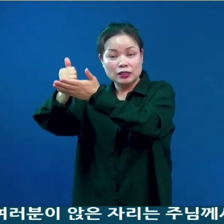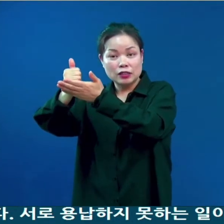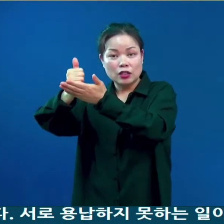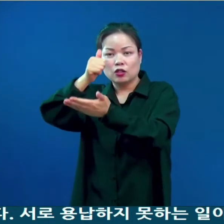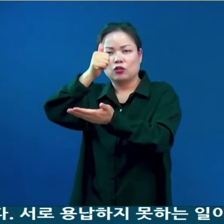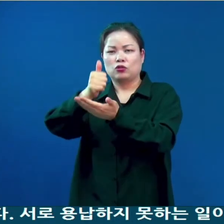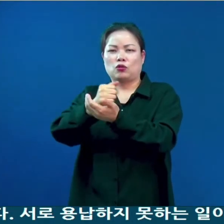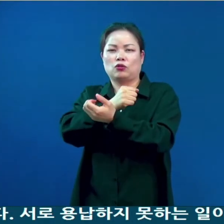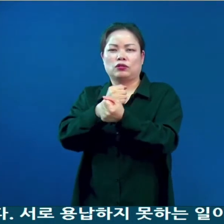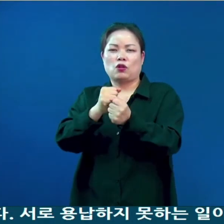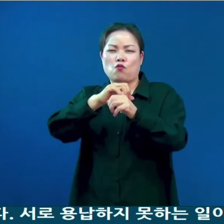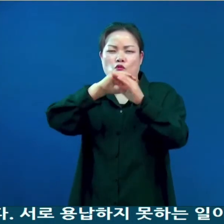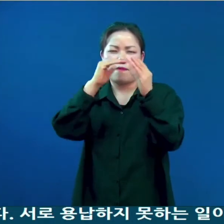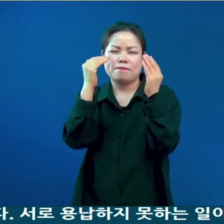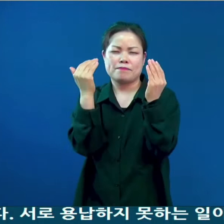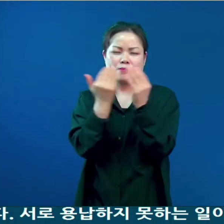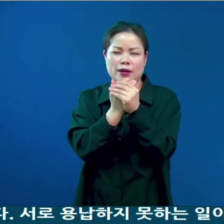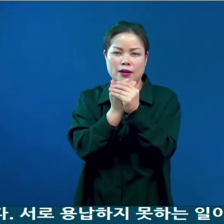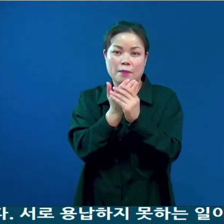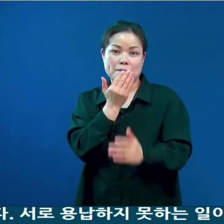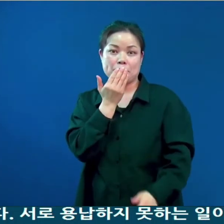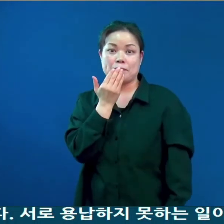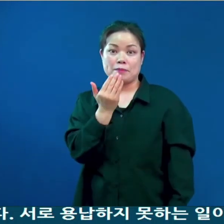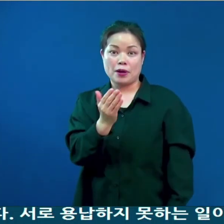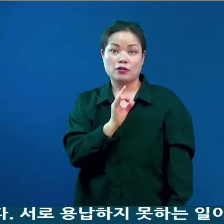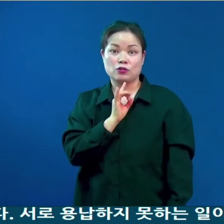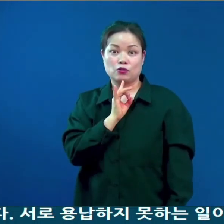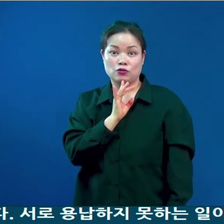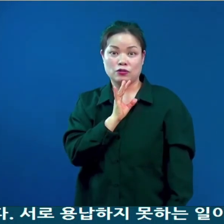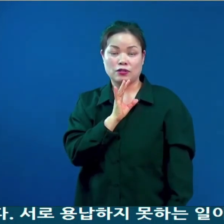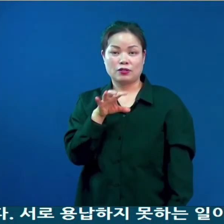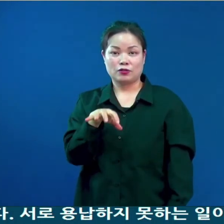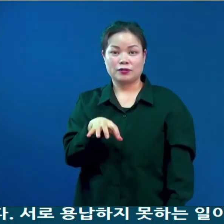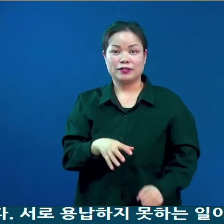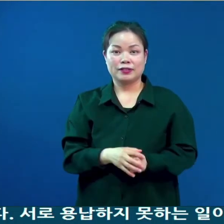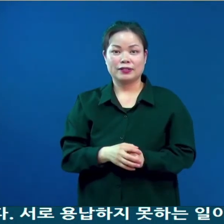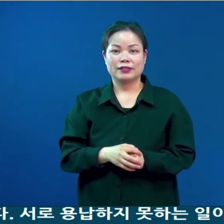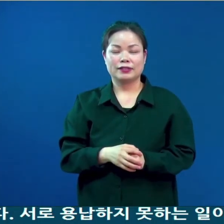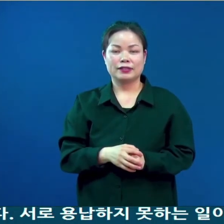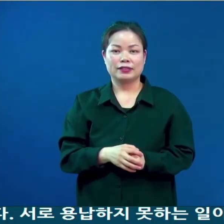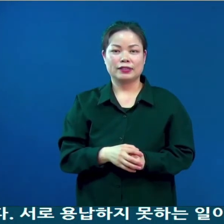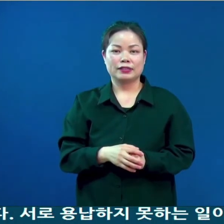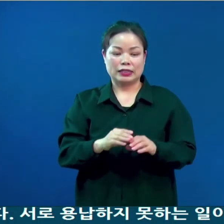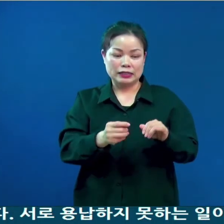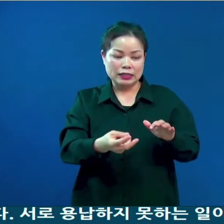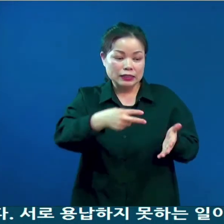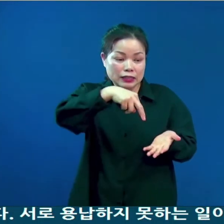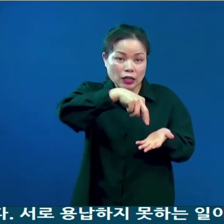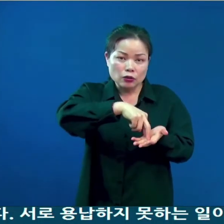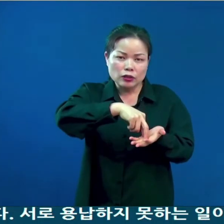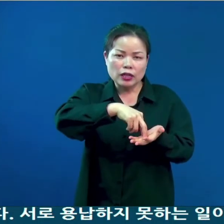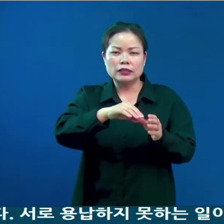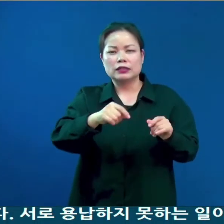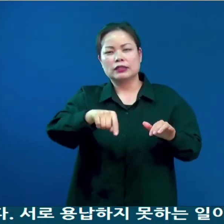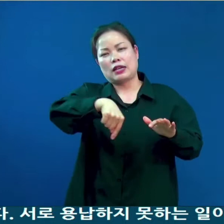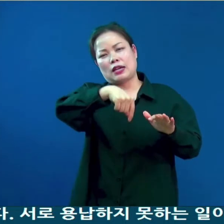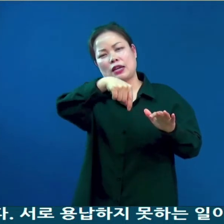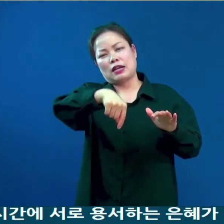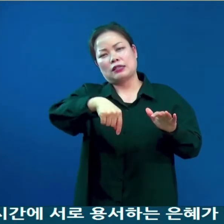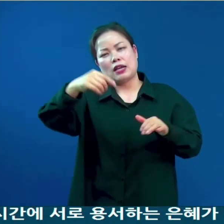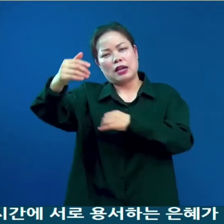속죄의 은혜가 완벽하게 가능한 유일한 곳입니다. 그게 지상에 세워져 있고요. 이 지상